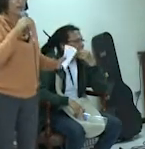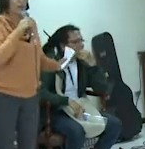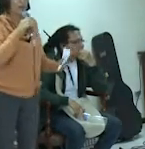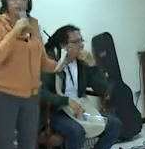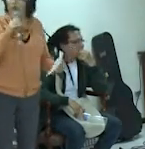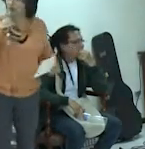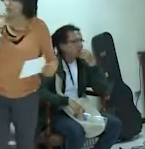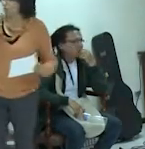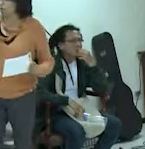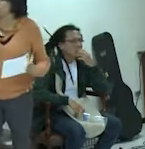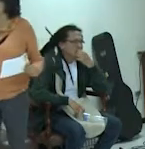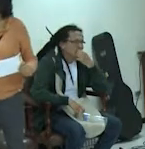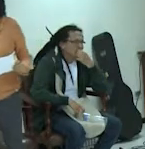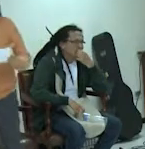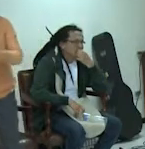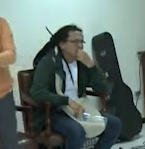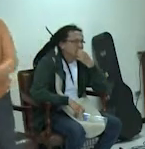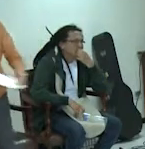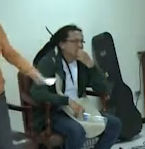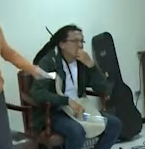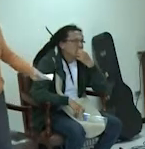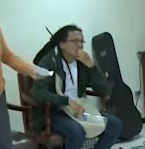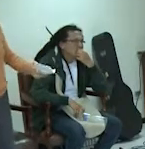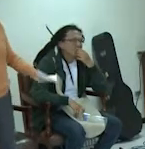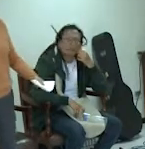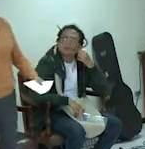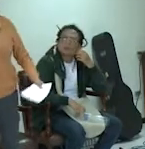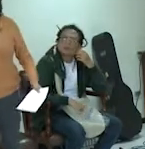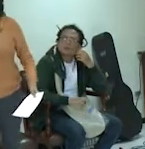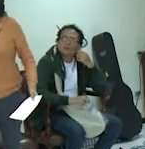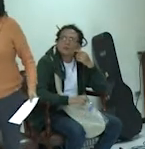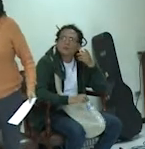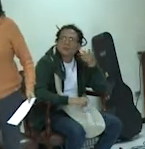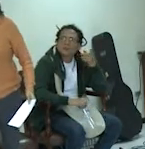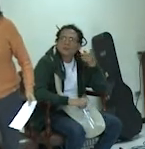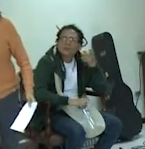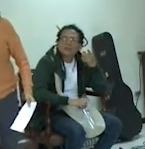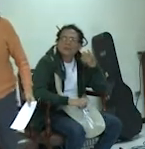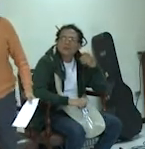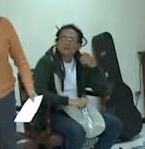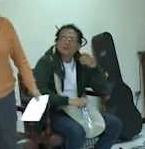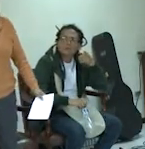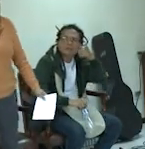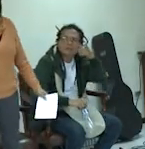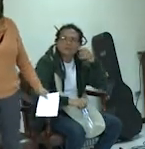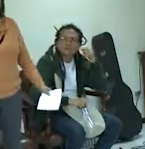Entonces, bueno, damos curso a la mesa.